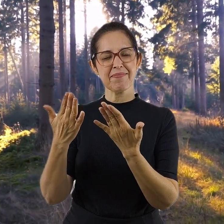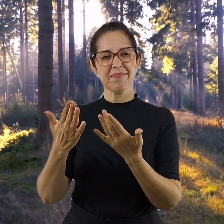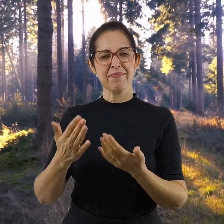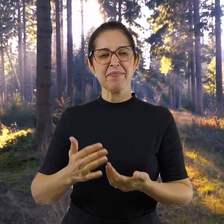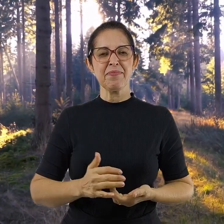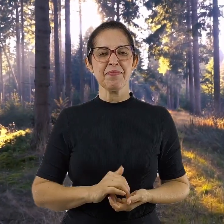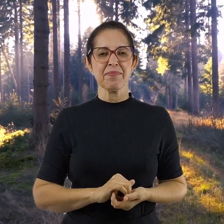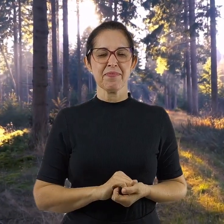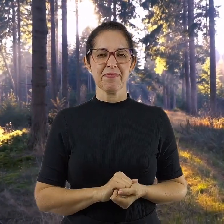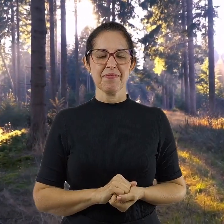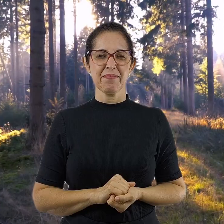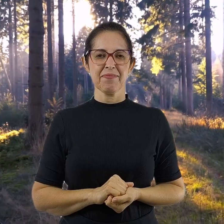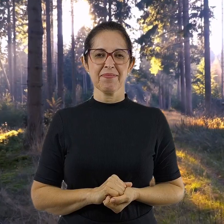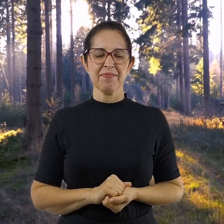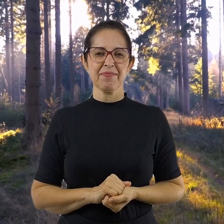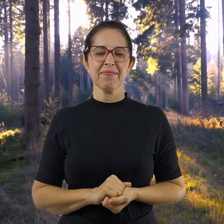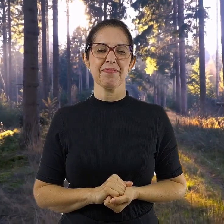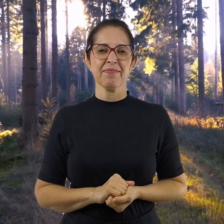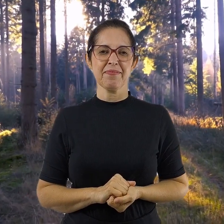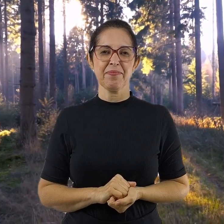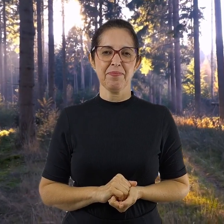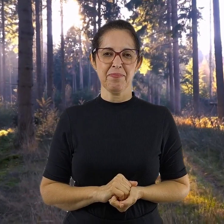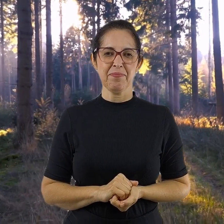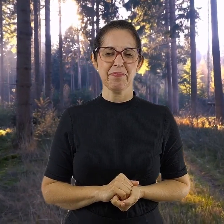Deixo-lhe nais.